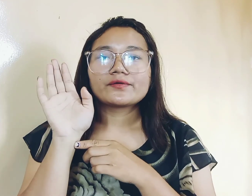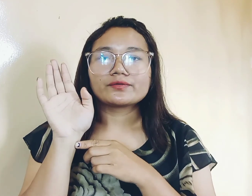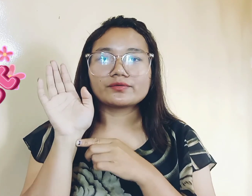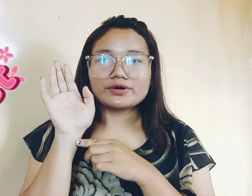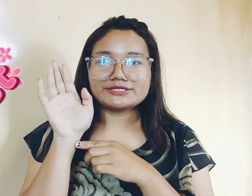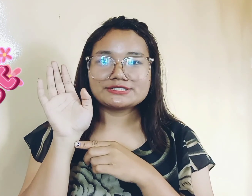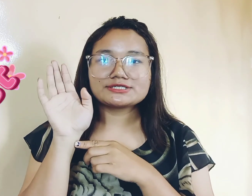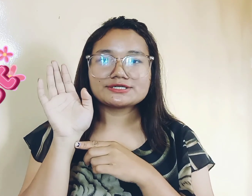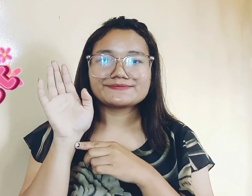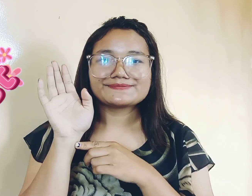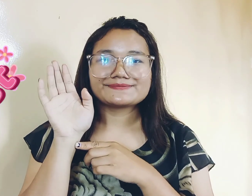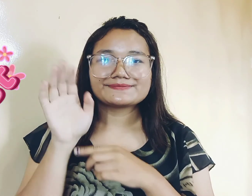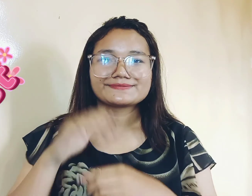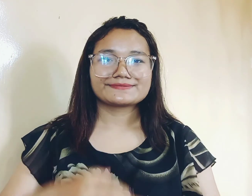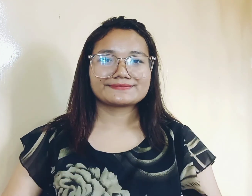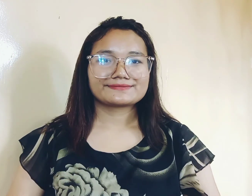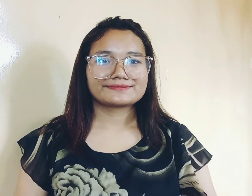ตะิ่งส